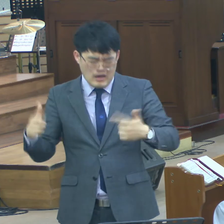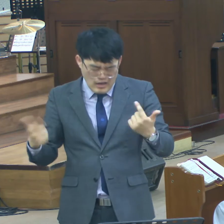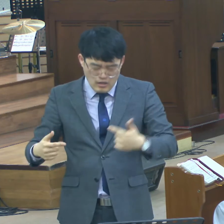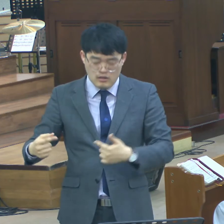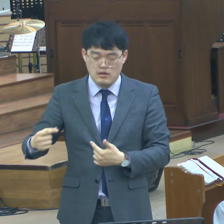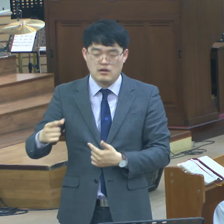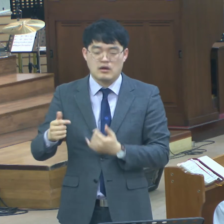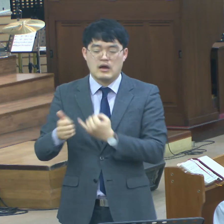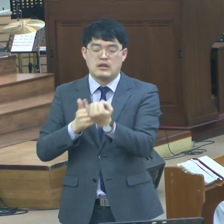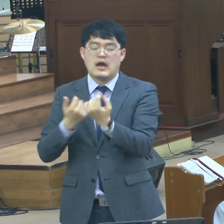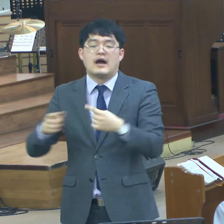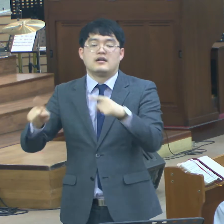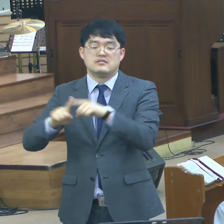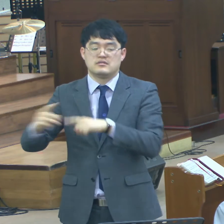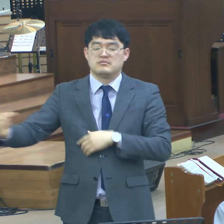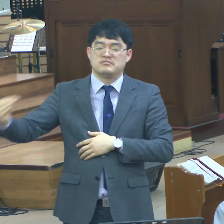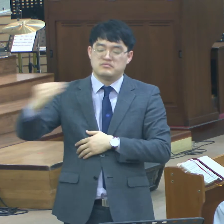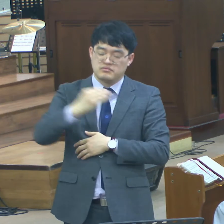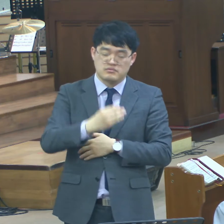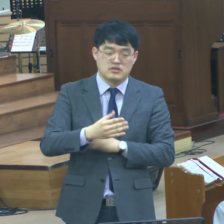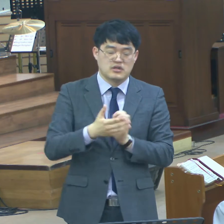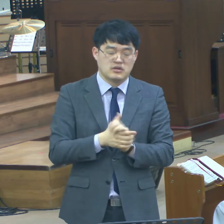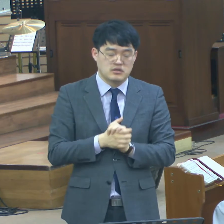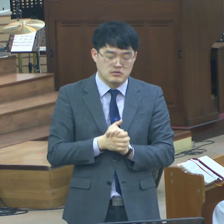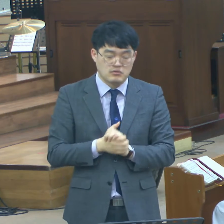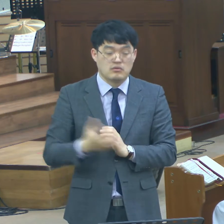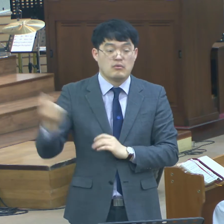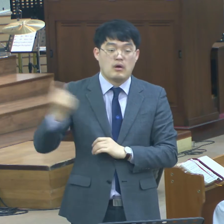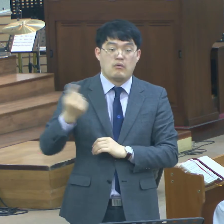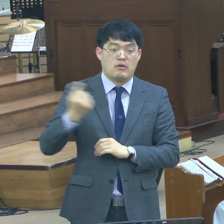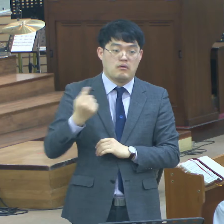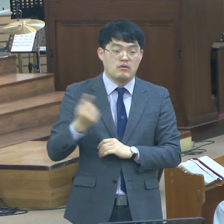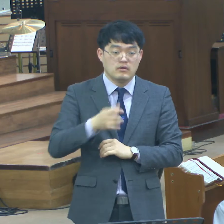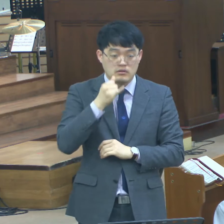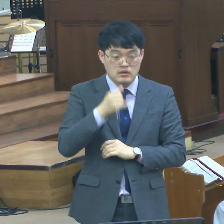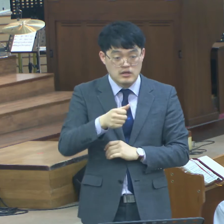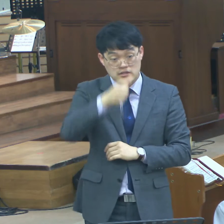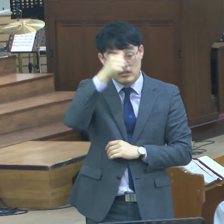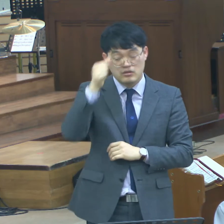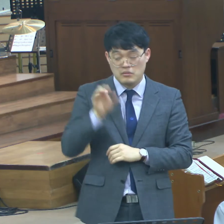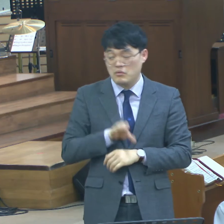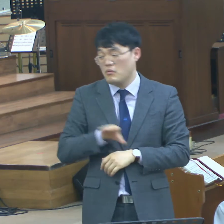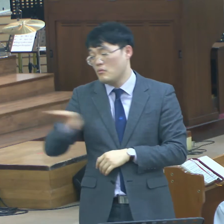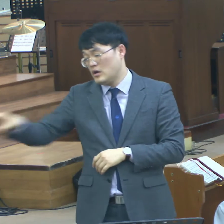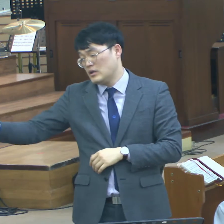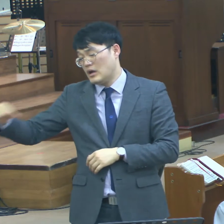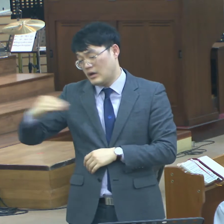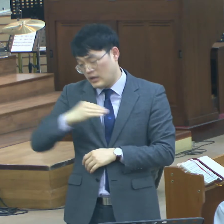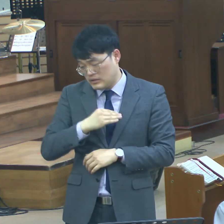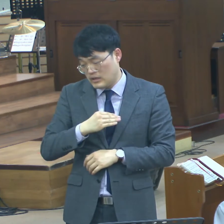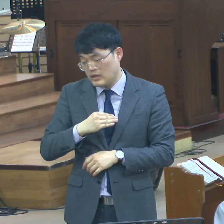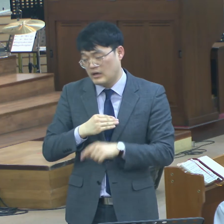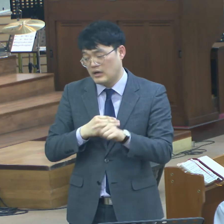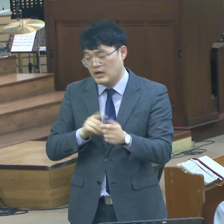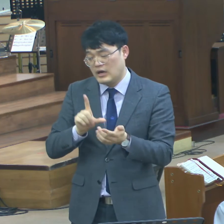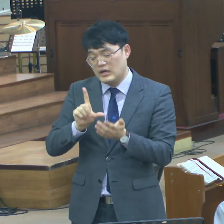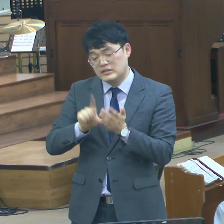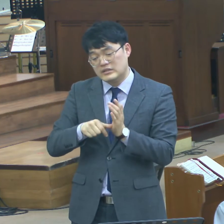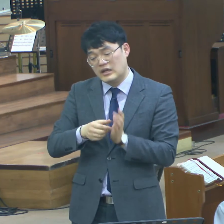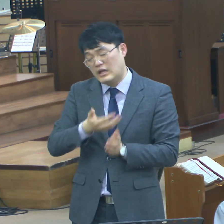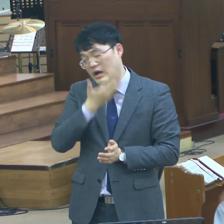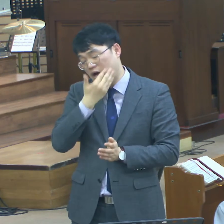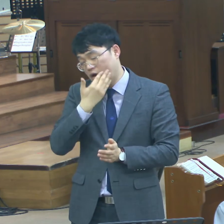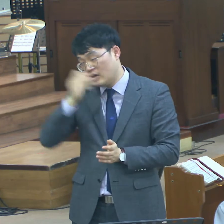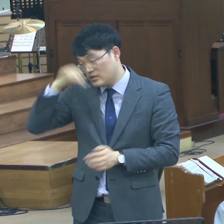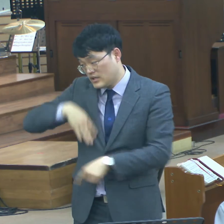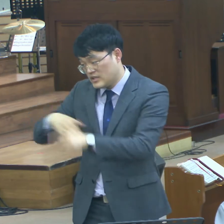딱 정해서 파주에서 오시는데 장로님 오고 가는 시간 그냥 절반만 해서 집에서 기도하는 게 나아요? 파주에서